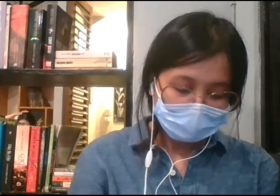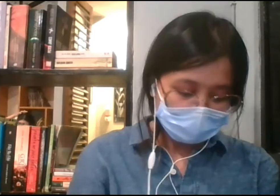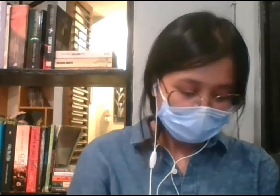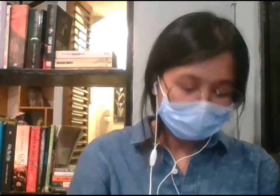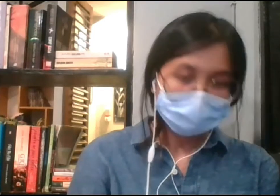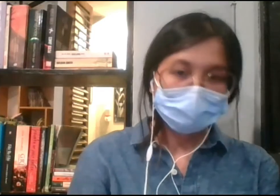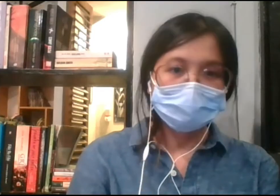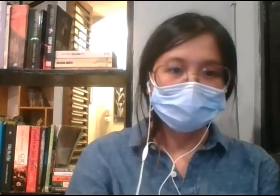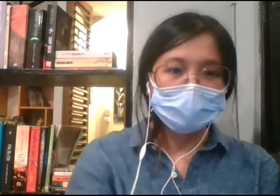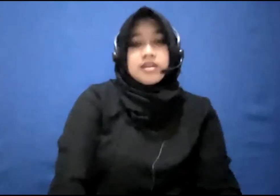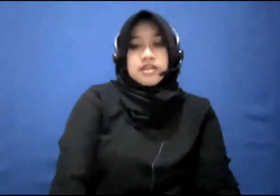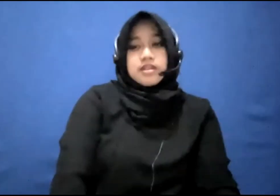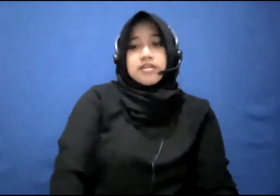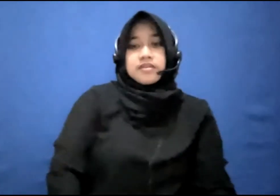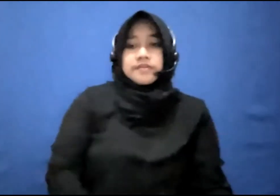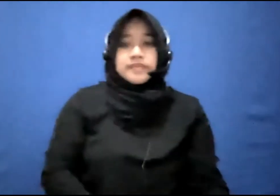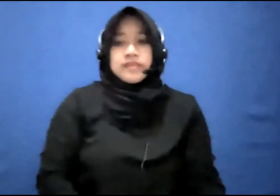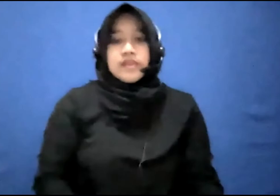Ya.